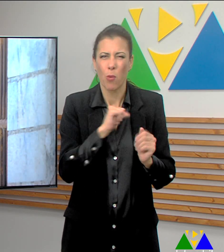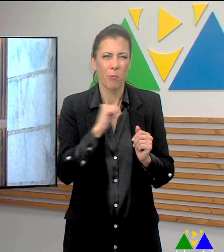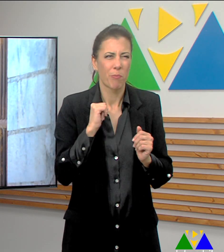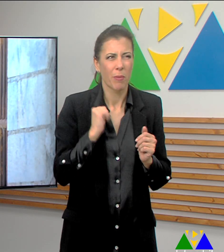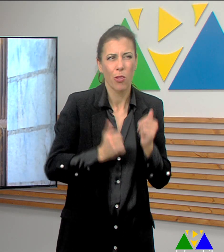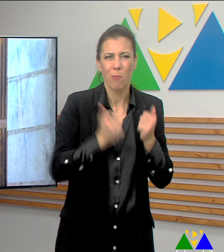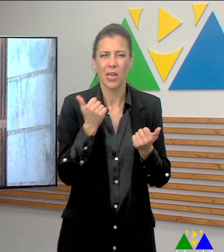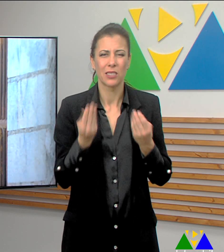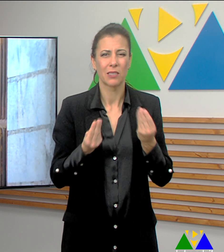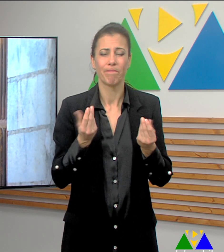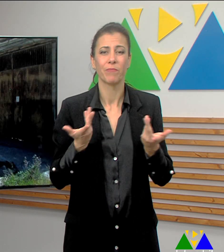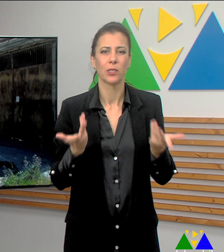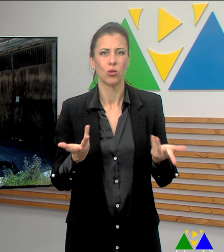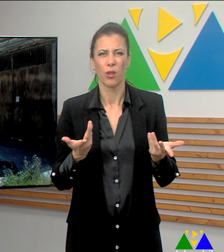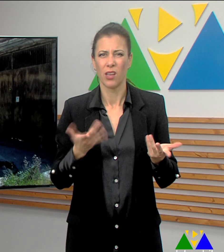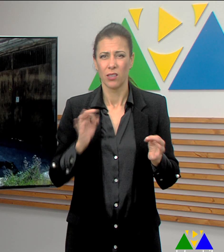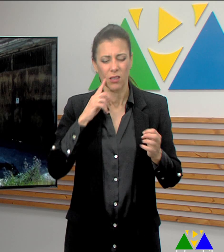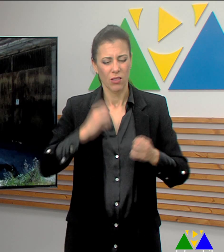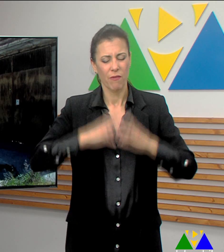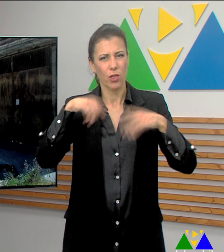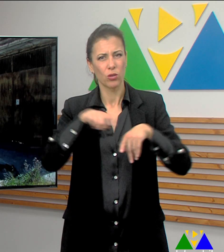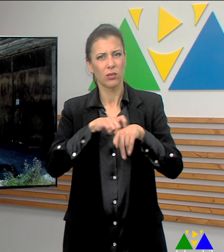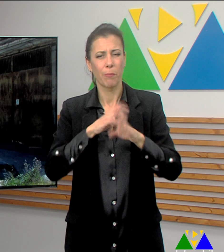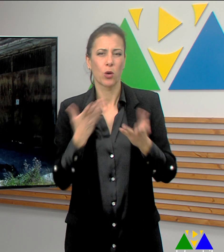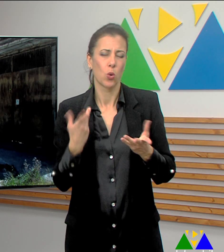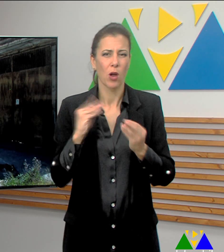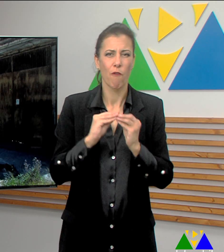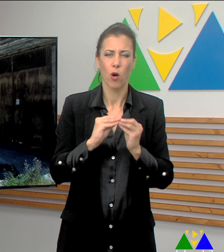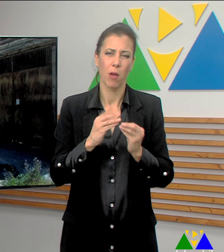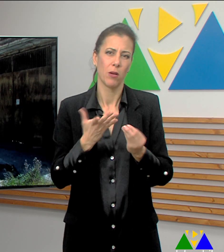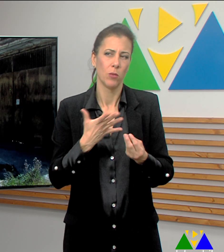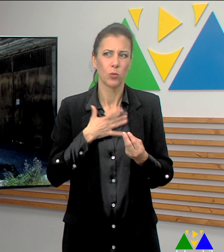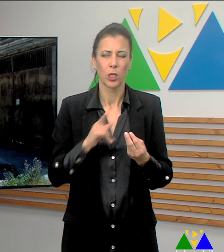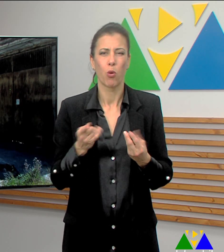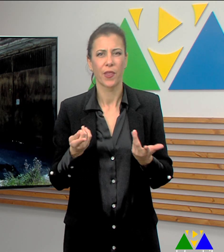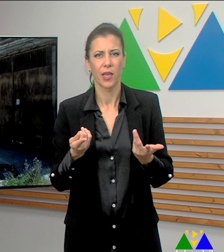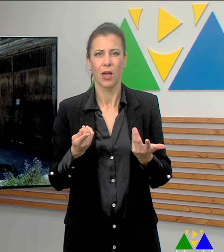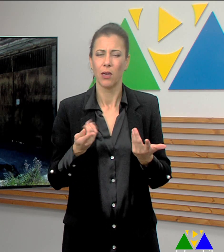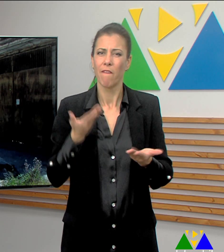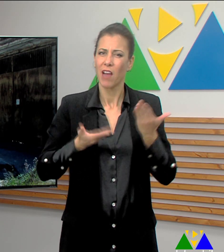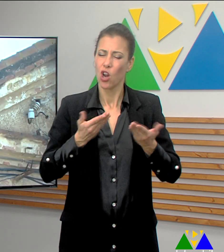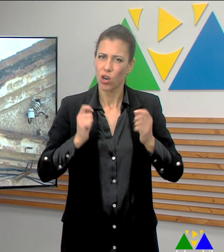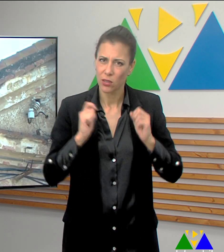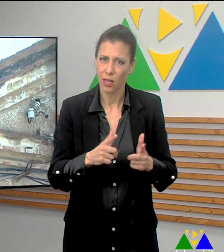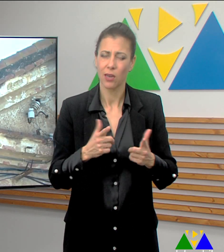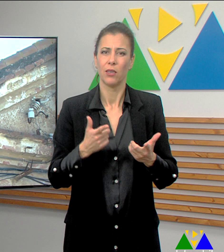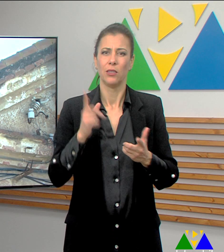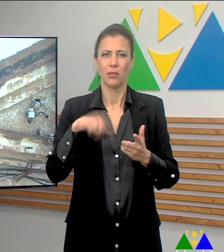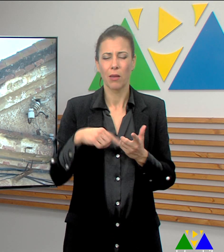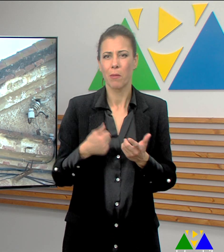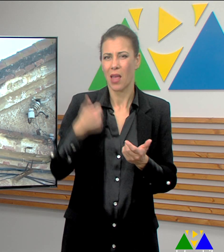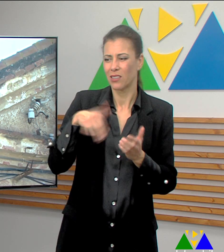que... Pero bueno, encontramos edificios de este tipo que no sé, que de alguna manera pues, se podrían poner en valor y acercárselo